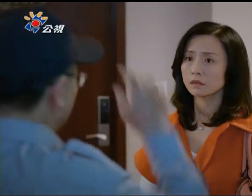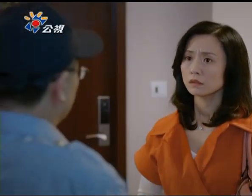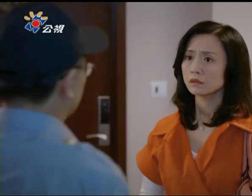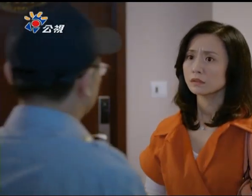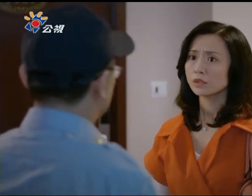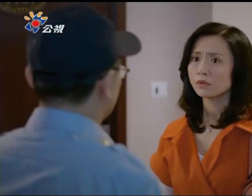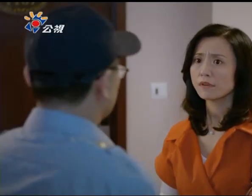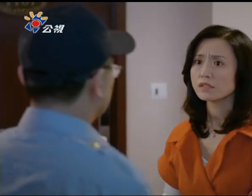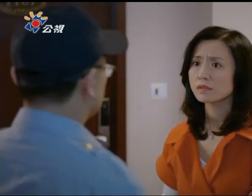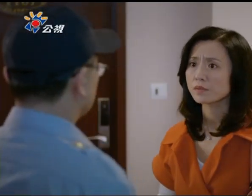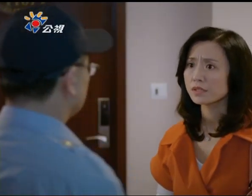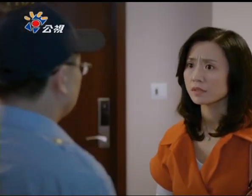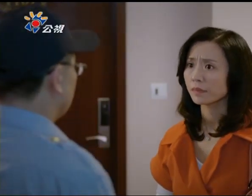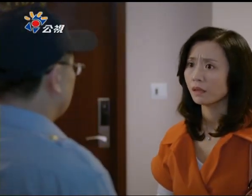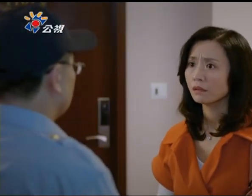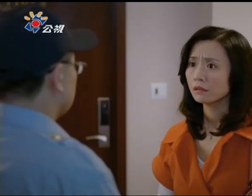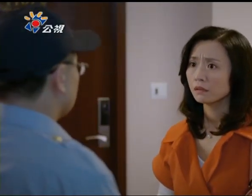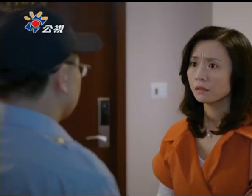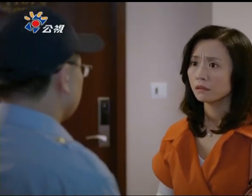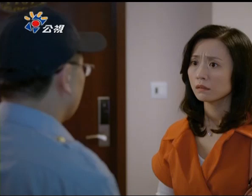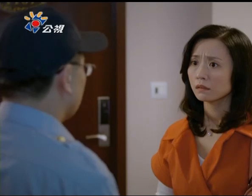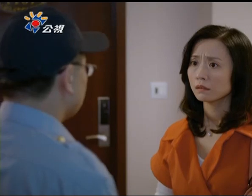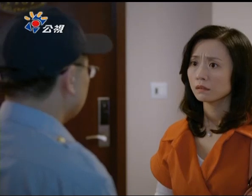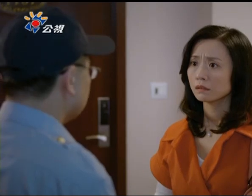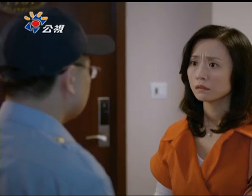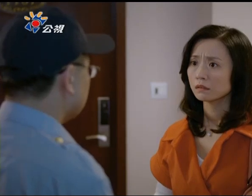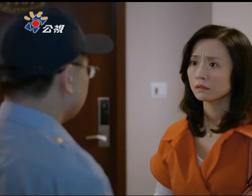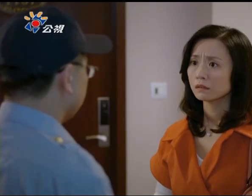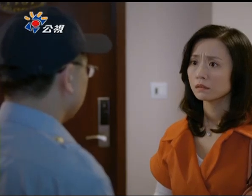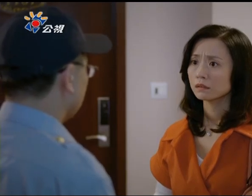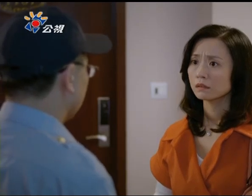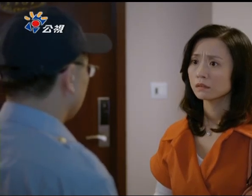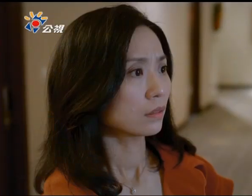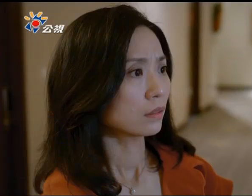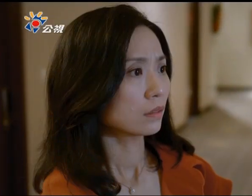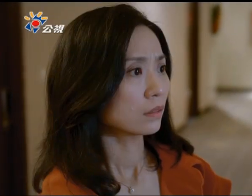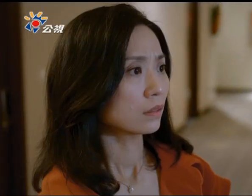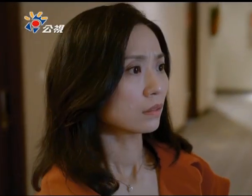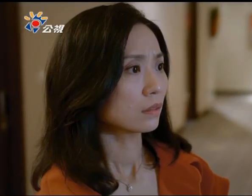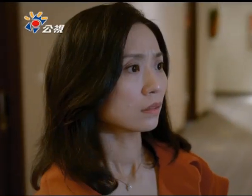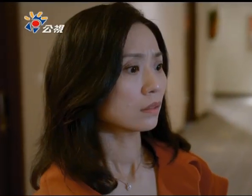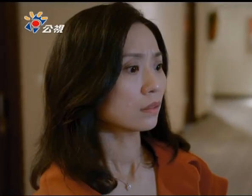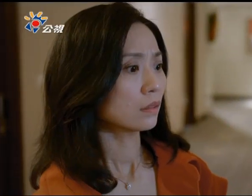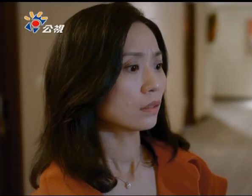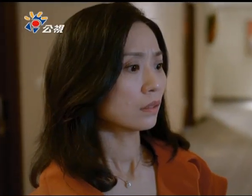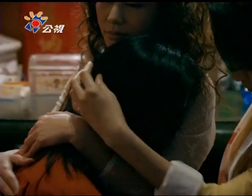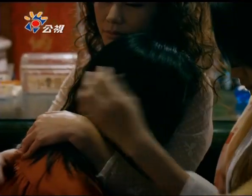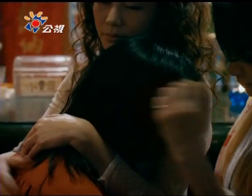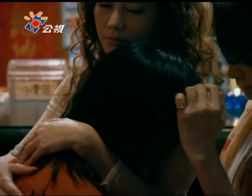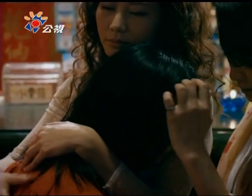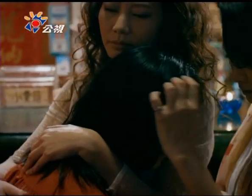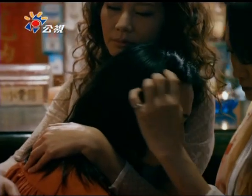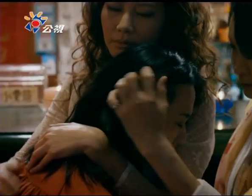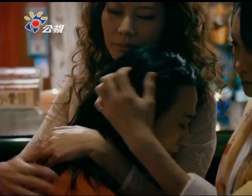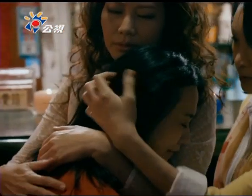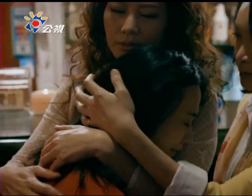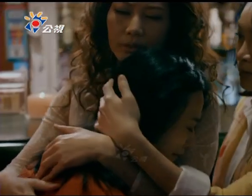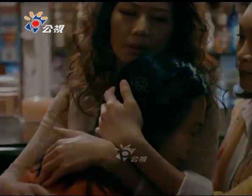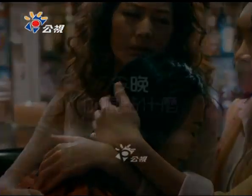美。 请问发生什么事情吗？ 小姐你好，请问你是少姐的朋友吗？但怎么却感 觉很悲伤。周六